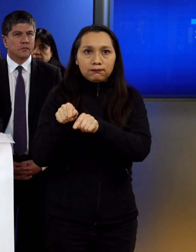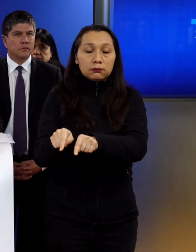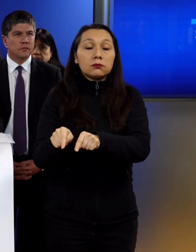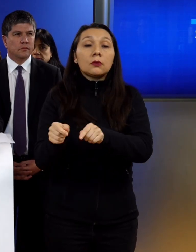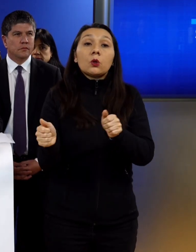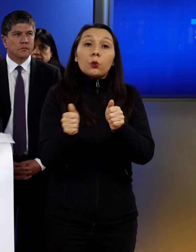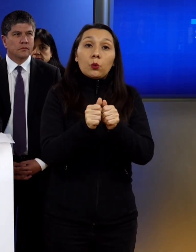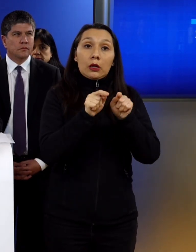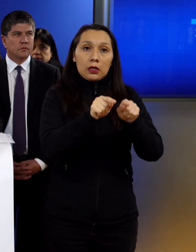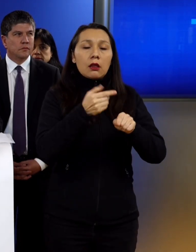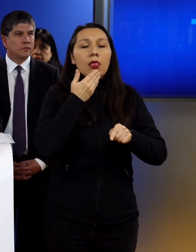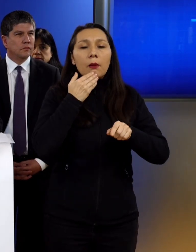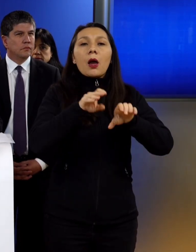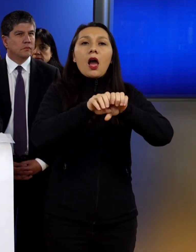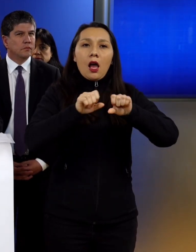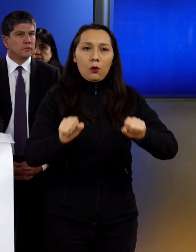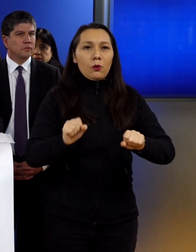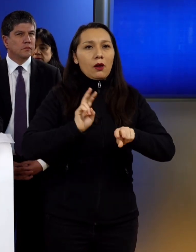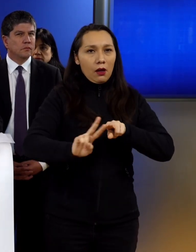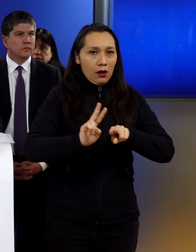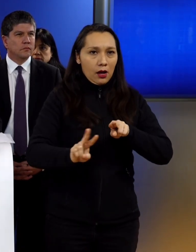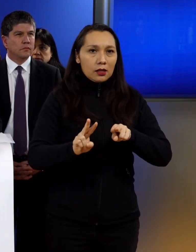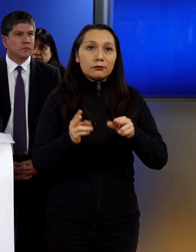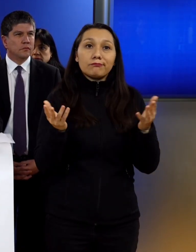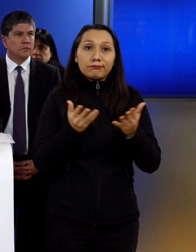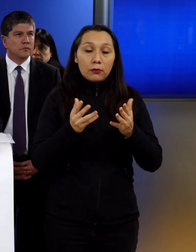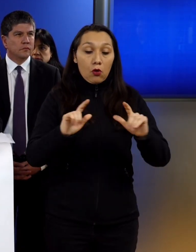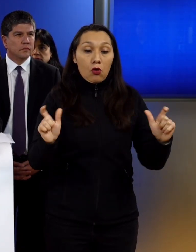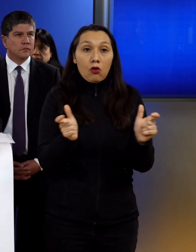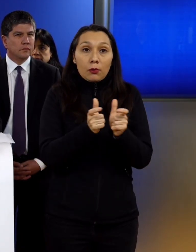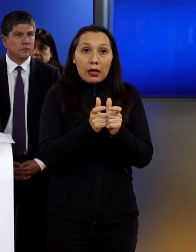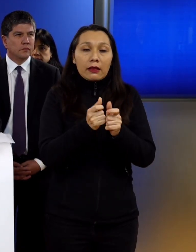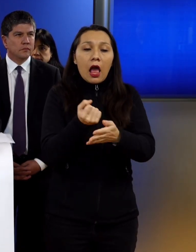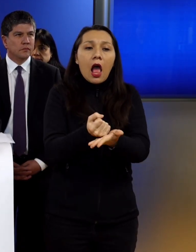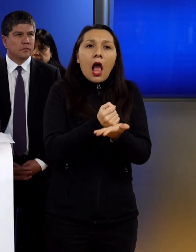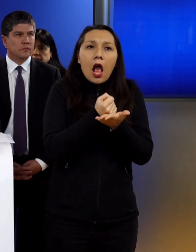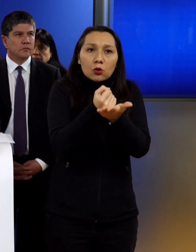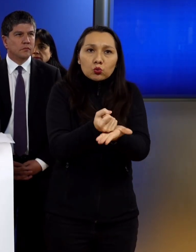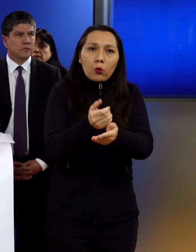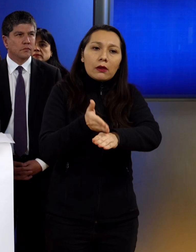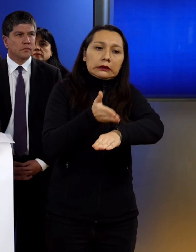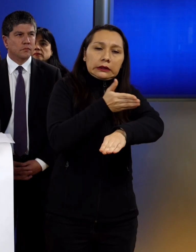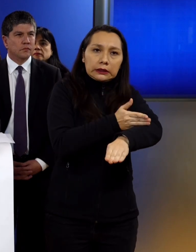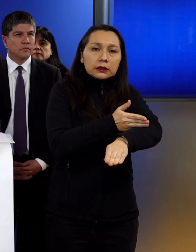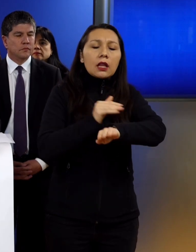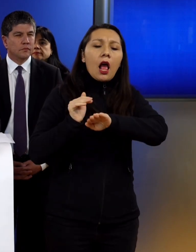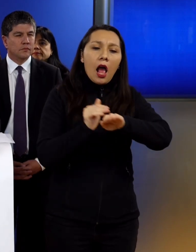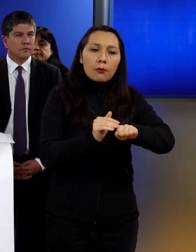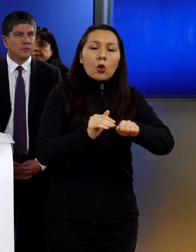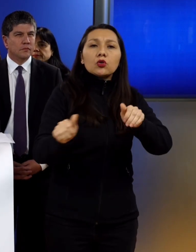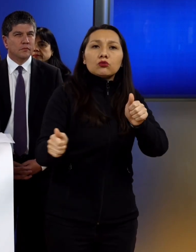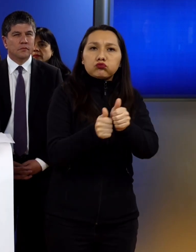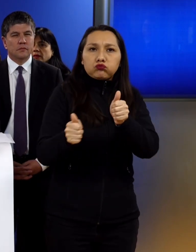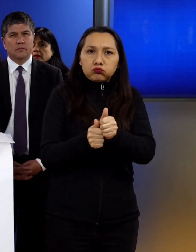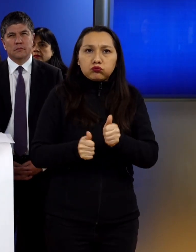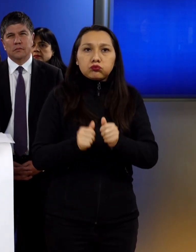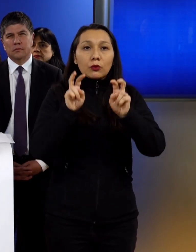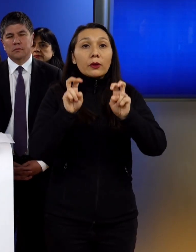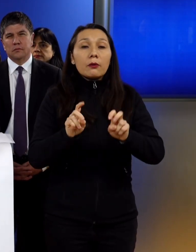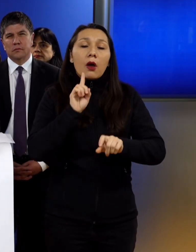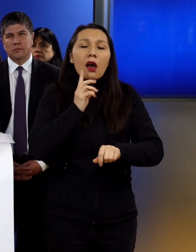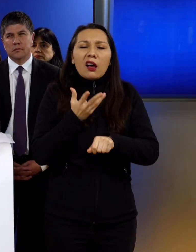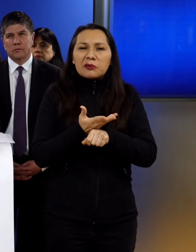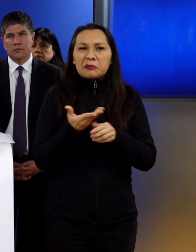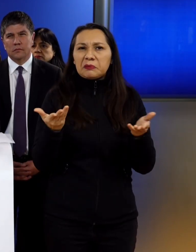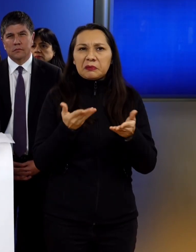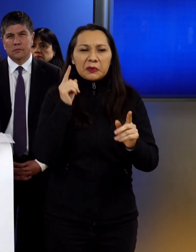eso, se definió también la realización a través del Comité de Ayudas Tempranas de una serie de apoyos complementarios que tienen